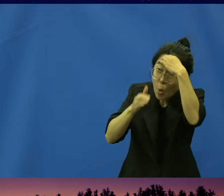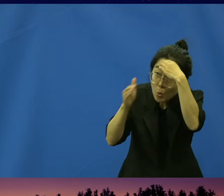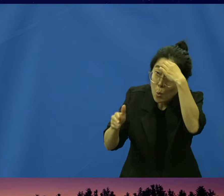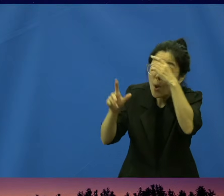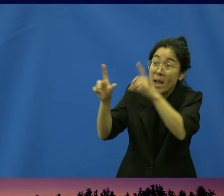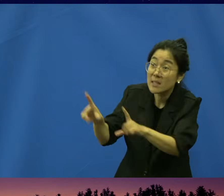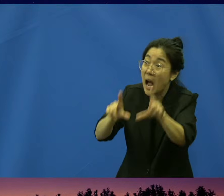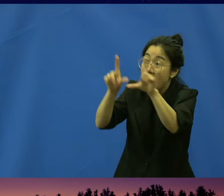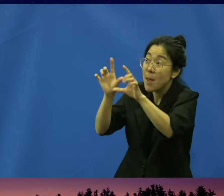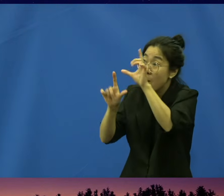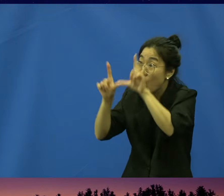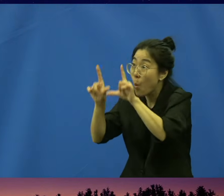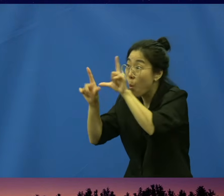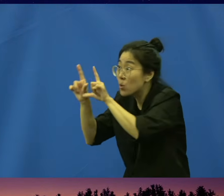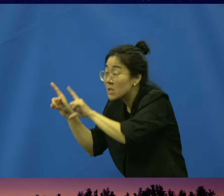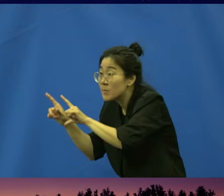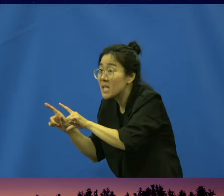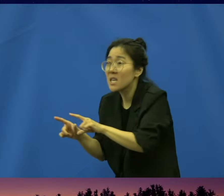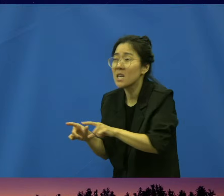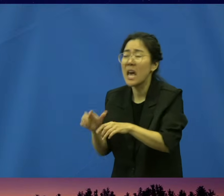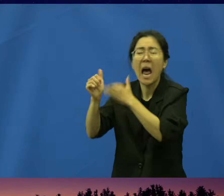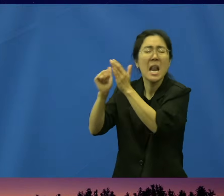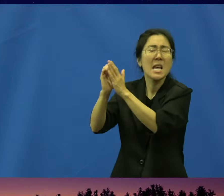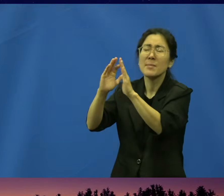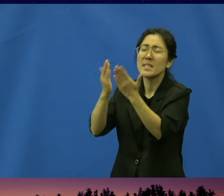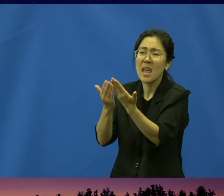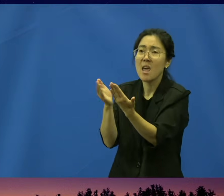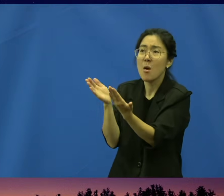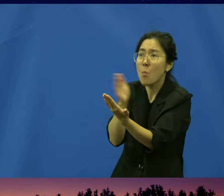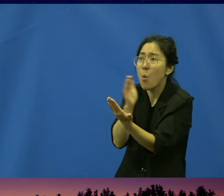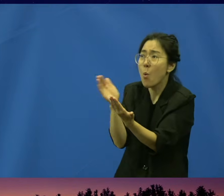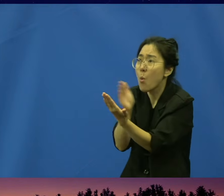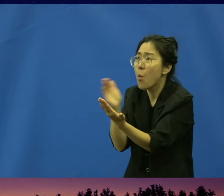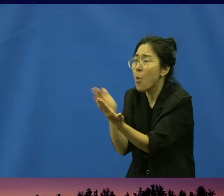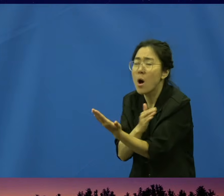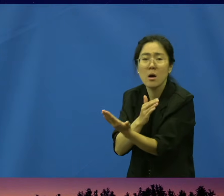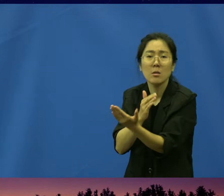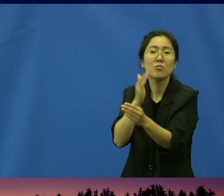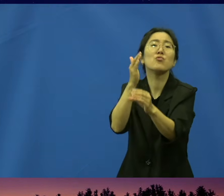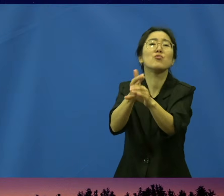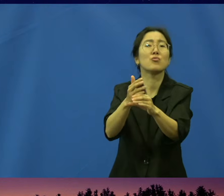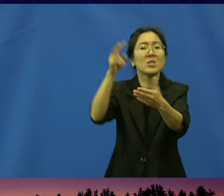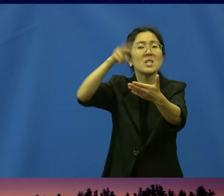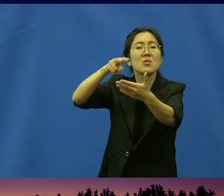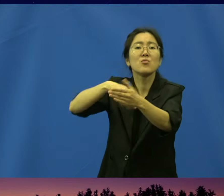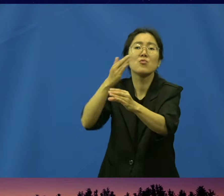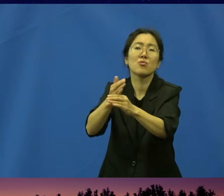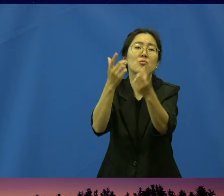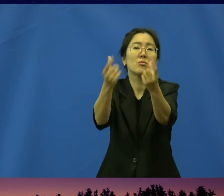서로 보고 예수 믿을까 안 믿을까를 결정한다니까요.